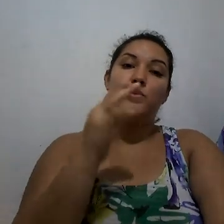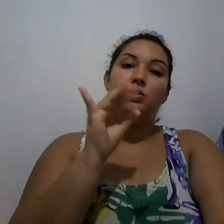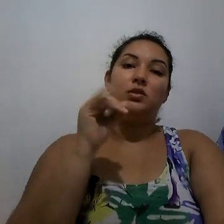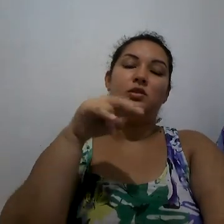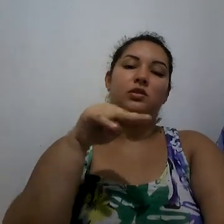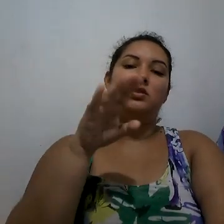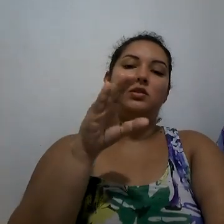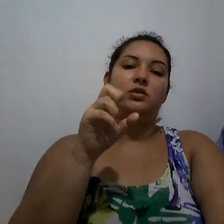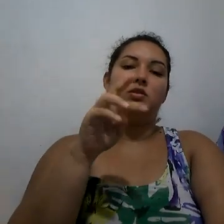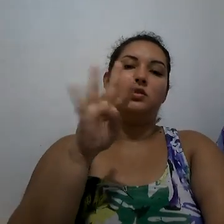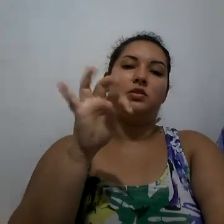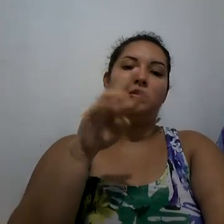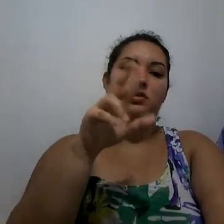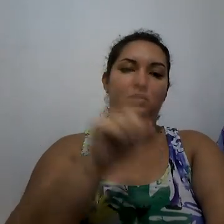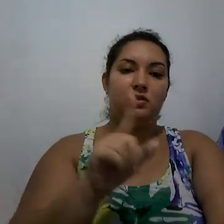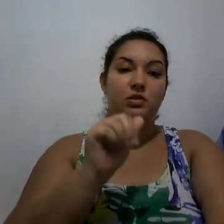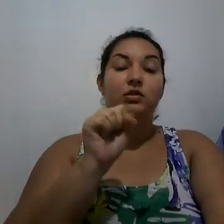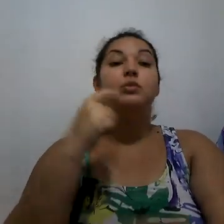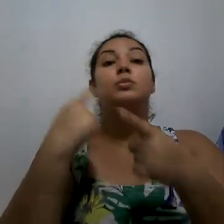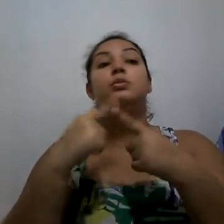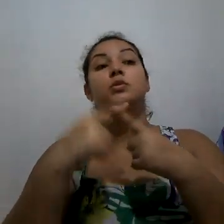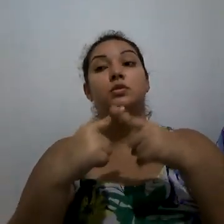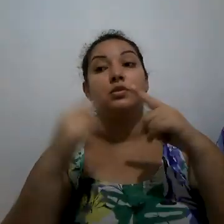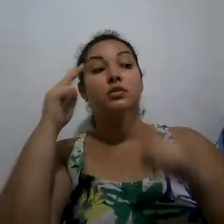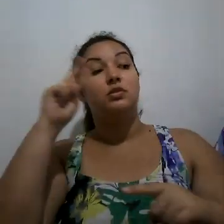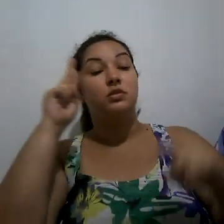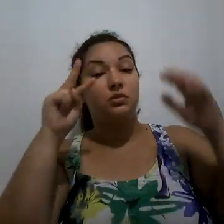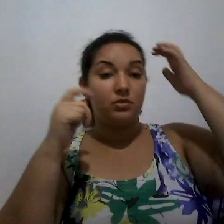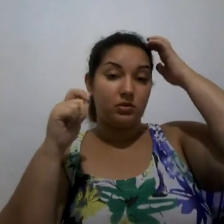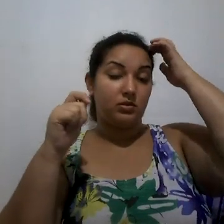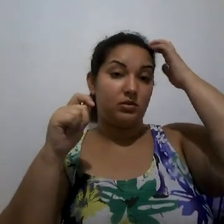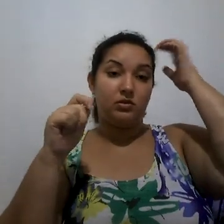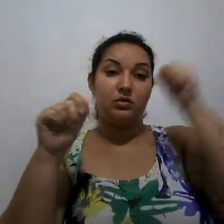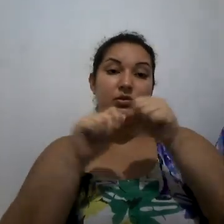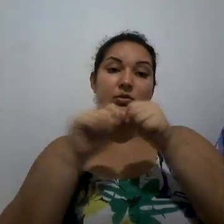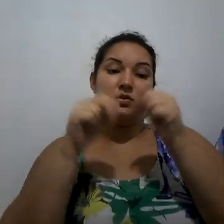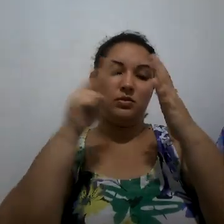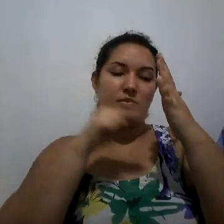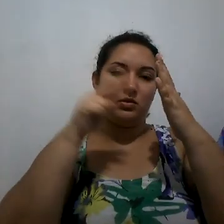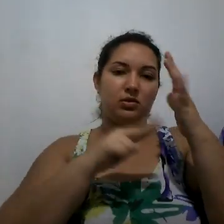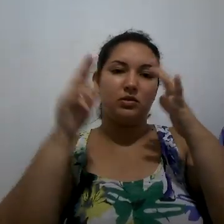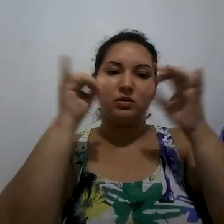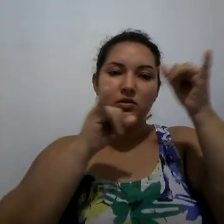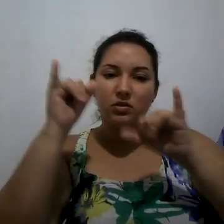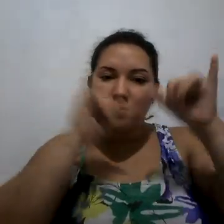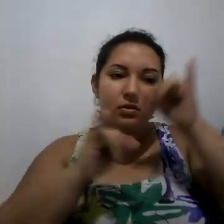incertezas. Por quê? Lembram que estamos fazendo uma análise química, não é? Nós estamos fazendo uma análise para